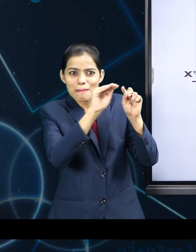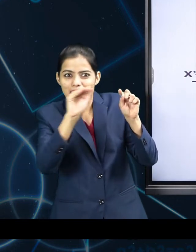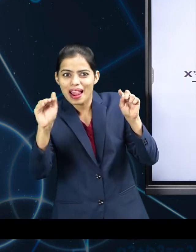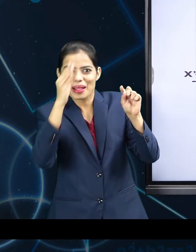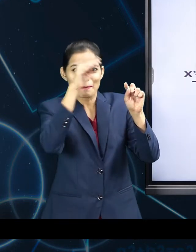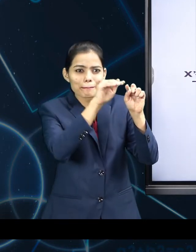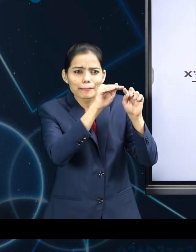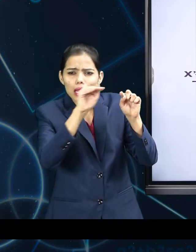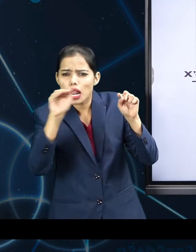కోఆర్డినేట్ల భాష మరియు